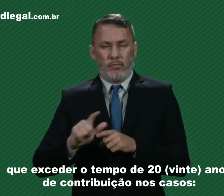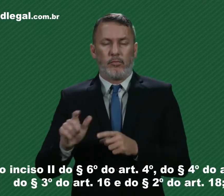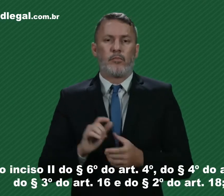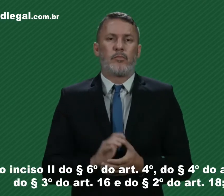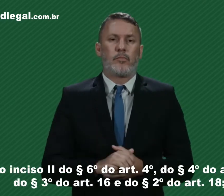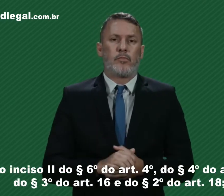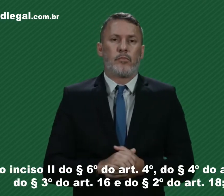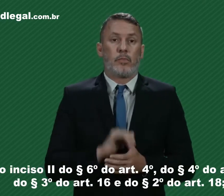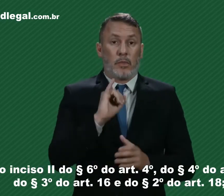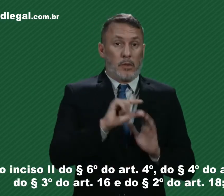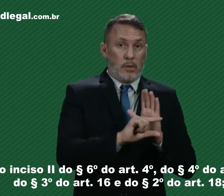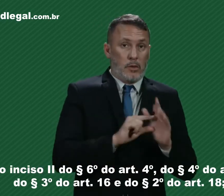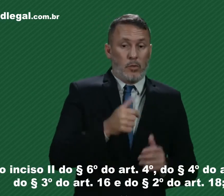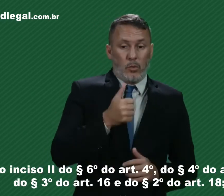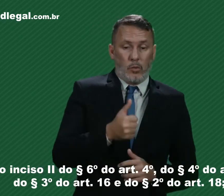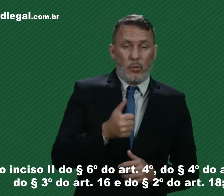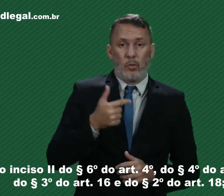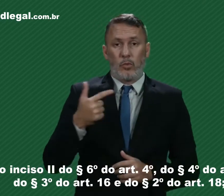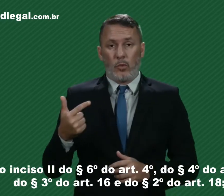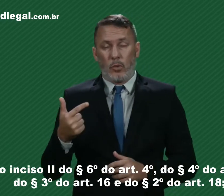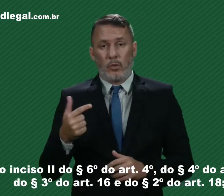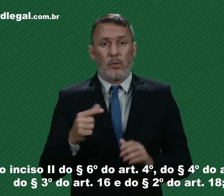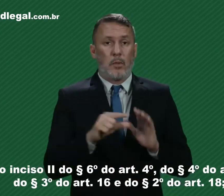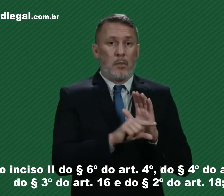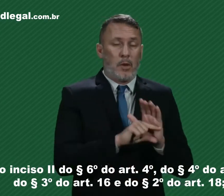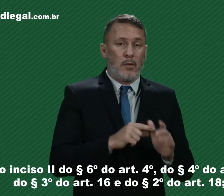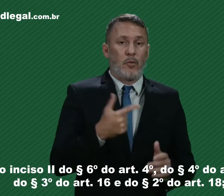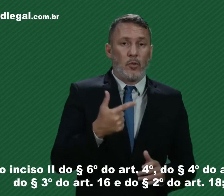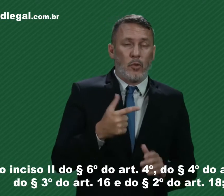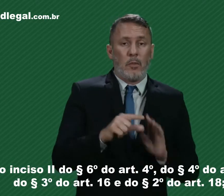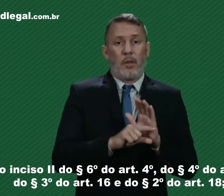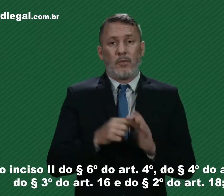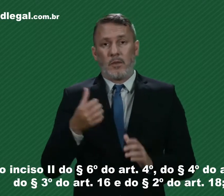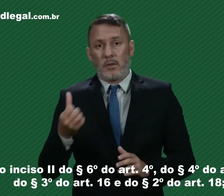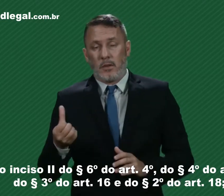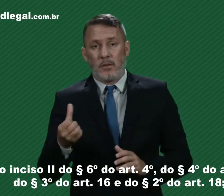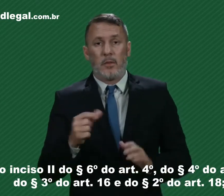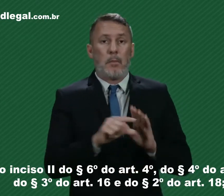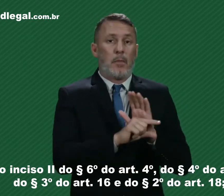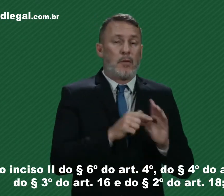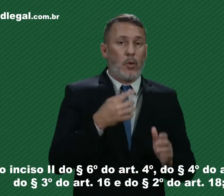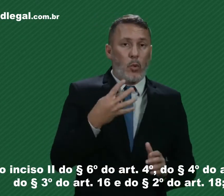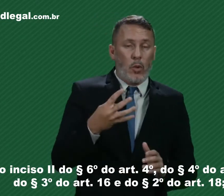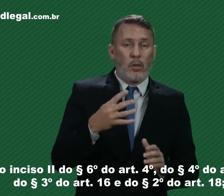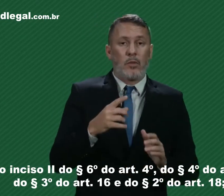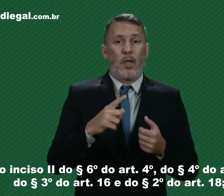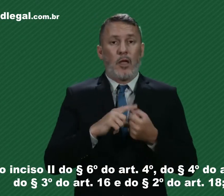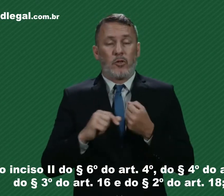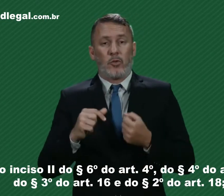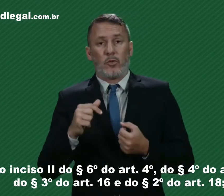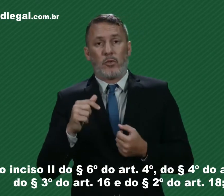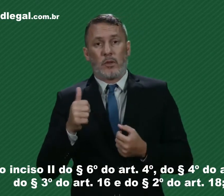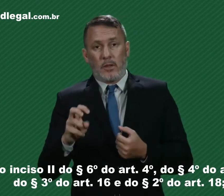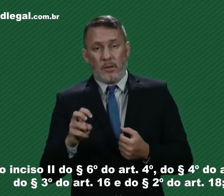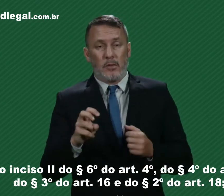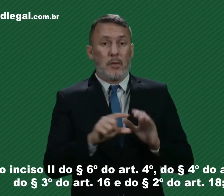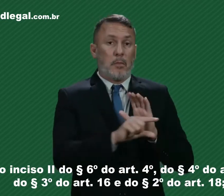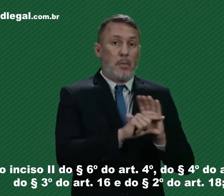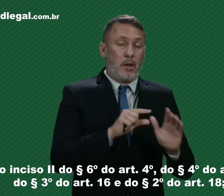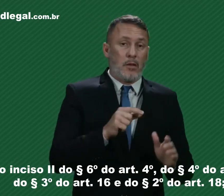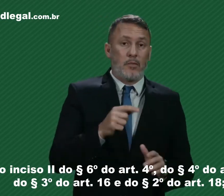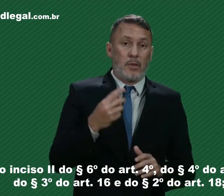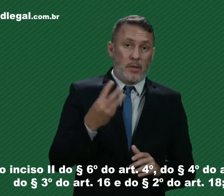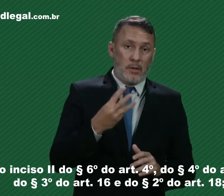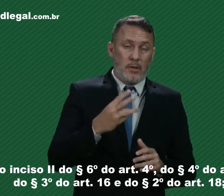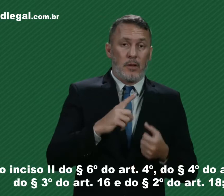casos: inciso 1. Do inciso 2, do parágrafo 6º do artigo 4º, do parágrafo 4º do artigo 15, do